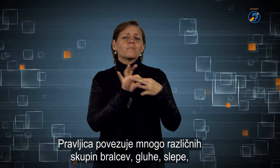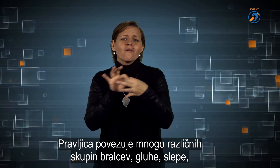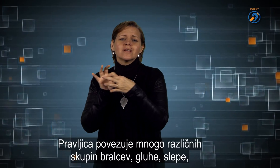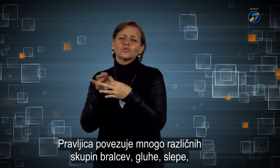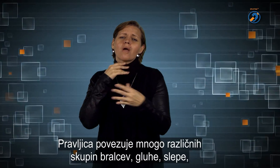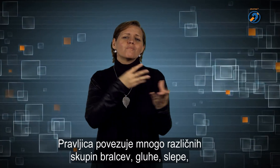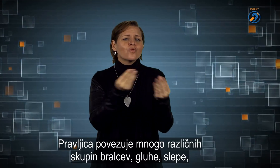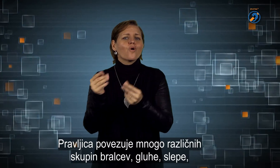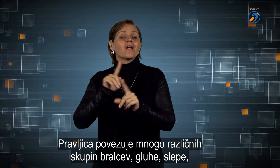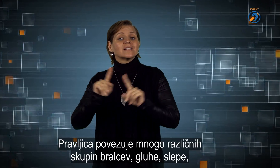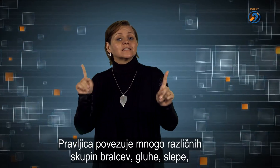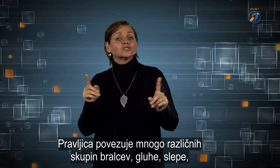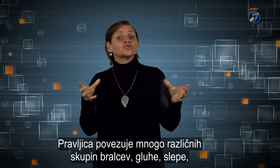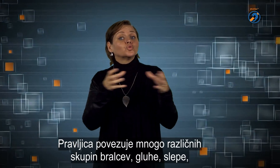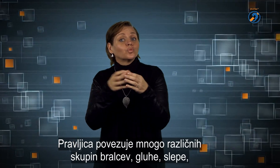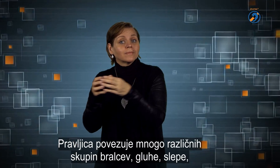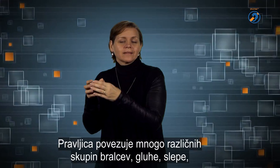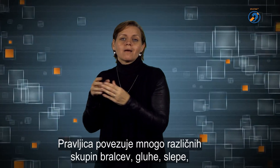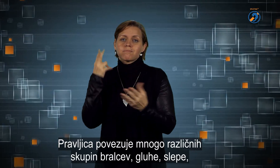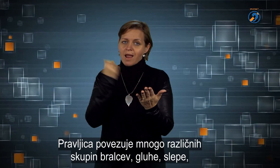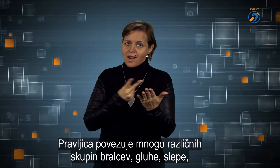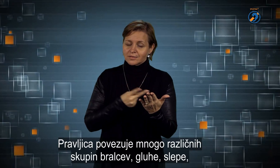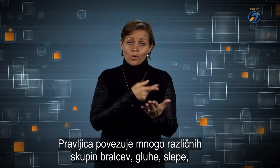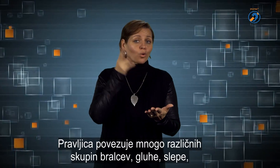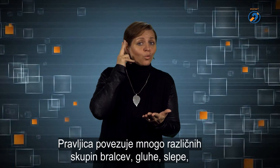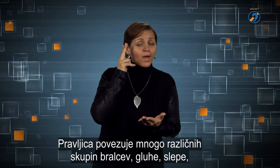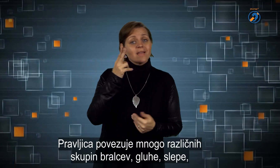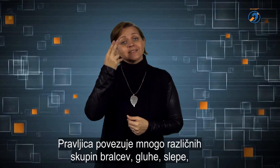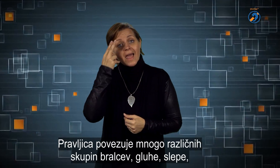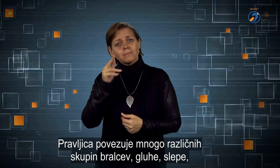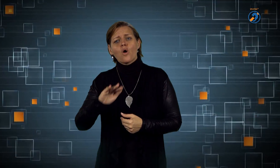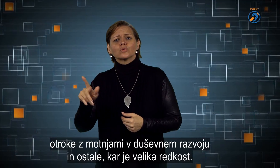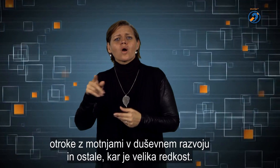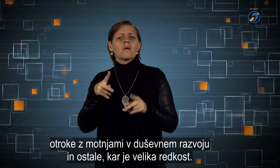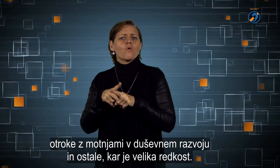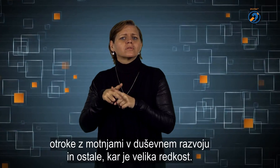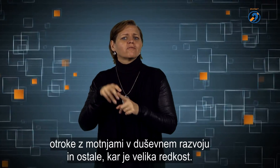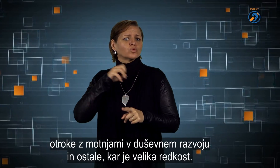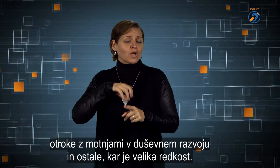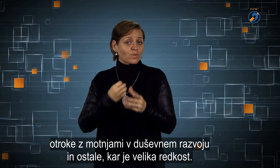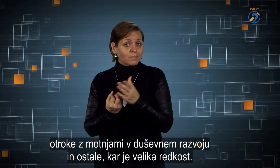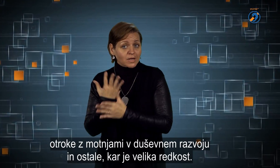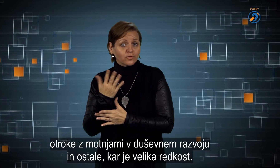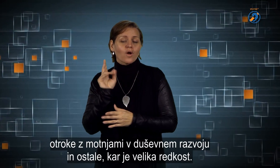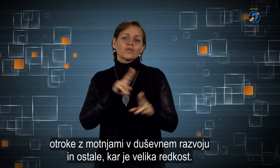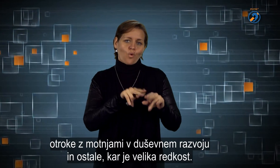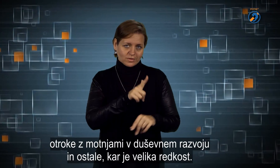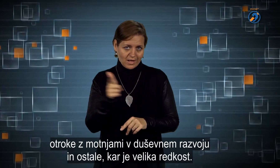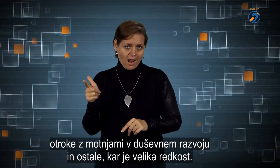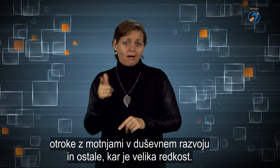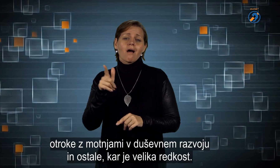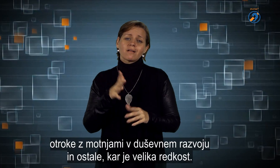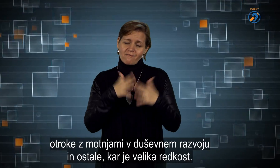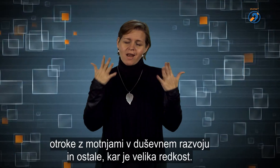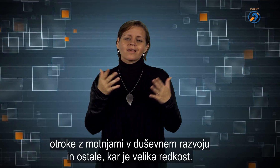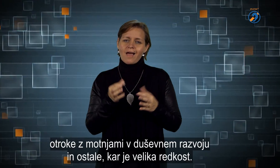Pravljica povezuje mnogo različnih skupin bralcev, gluhe, slepe, otroke z motnjami v duševnem razvoju in ostale, kar